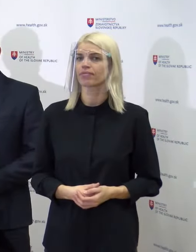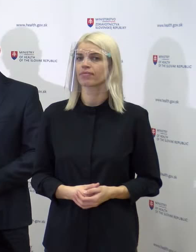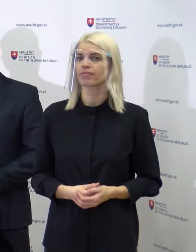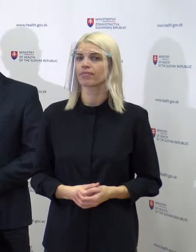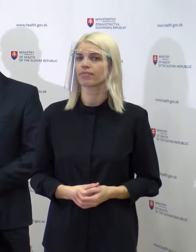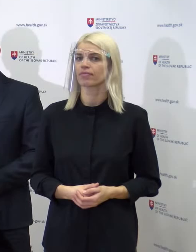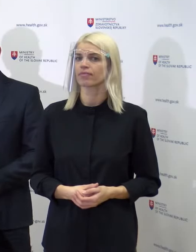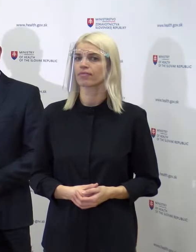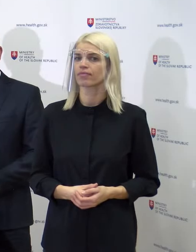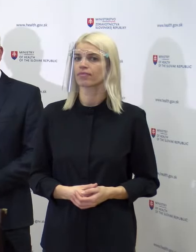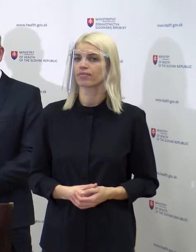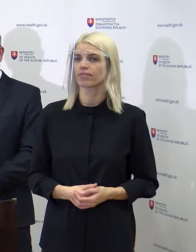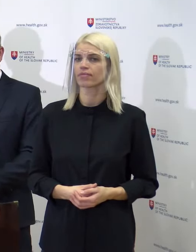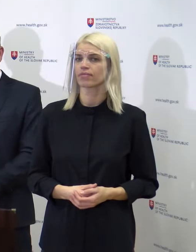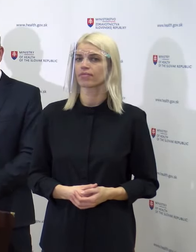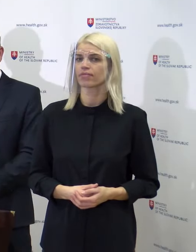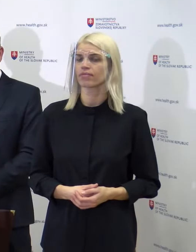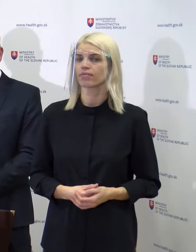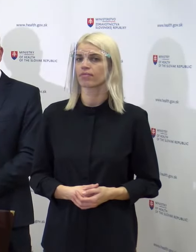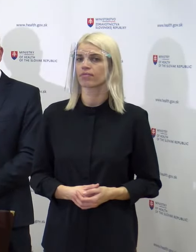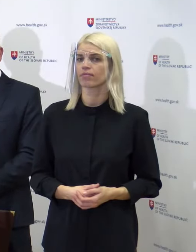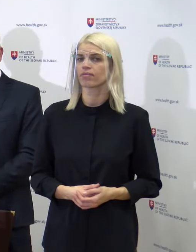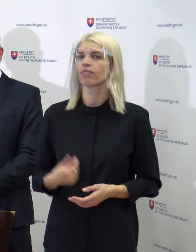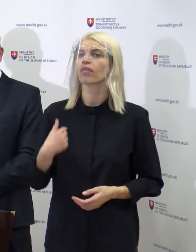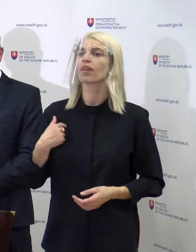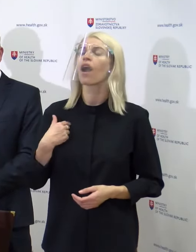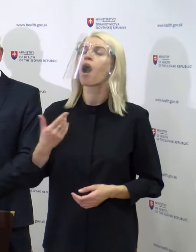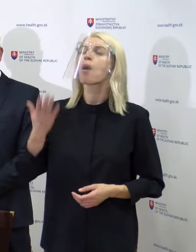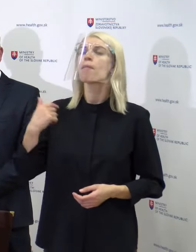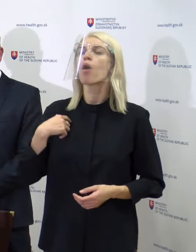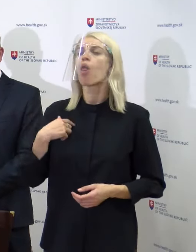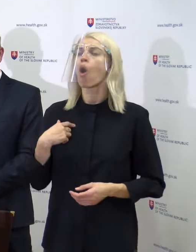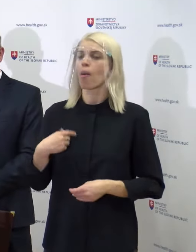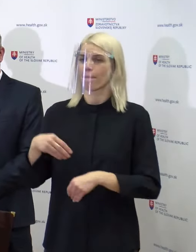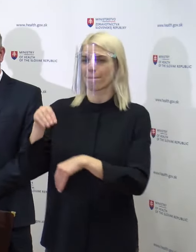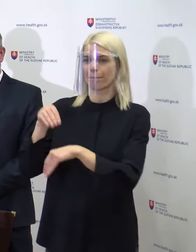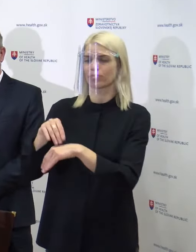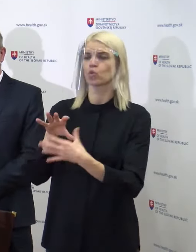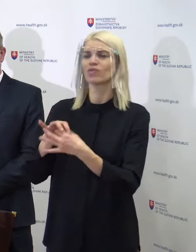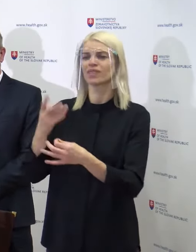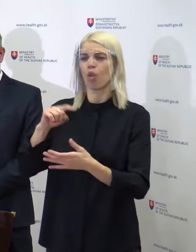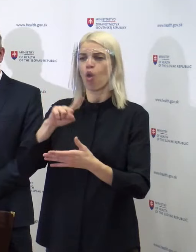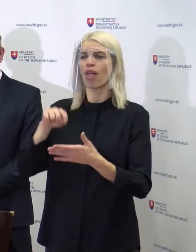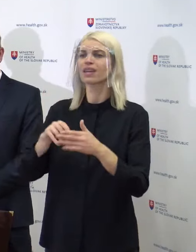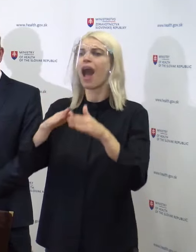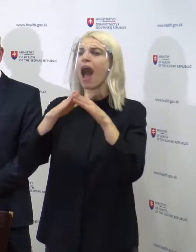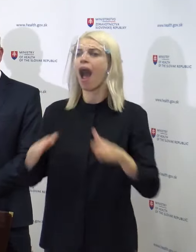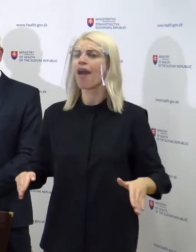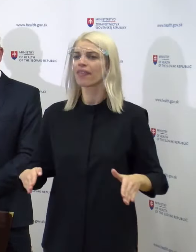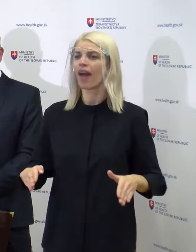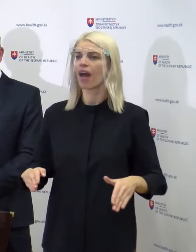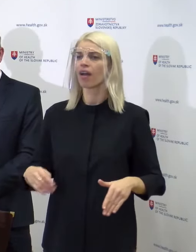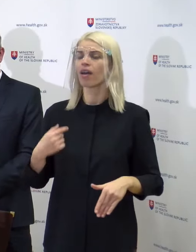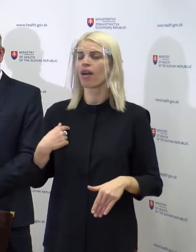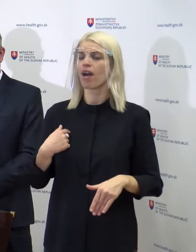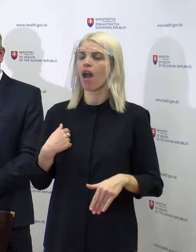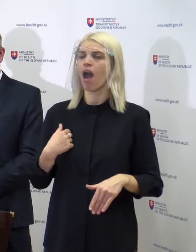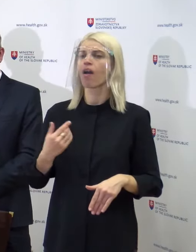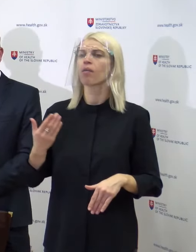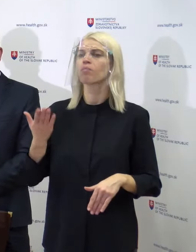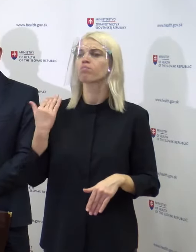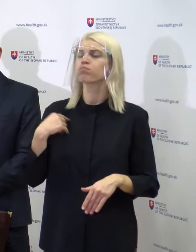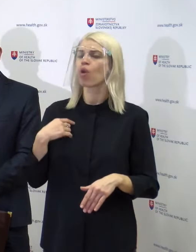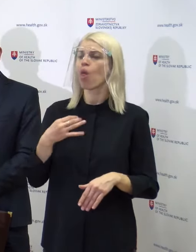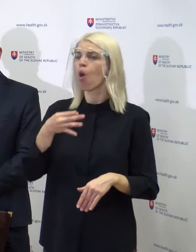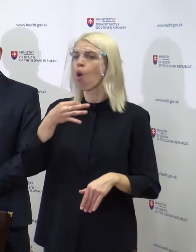odpoveď. Ja som sa pýtal na prenájom tej chaty, lebo tým, že sa už mnoho ľudí rátalo, že budú